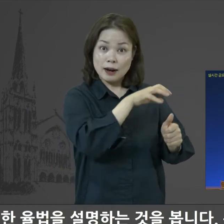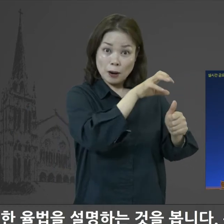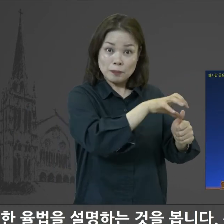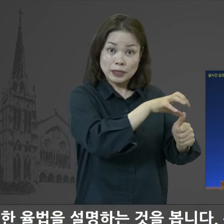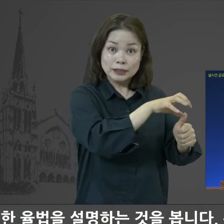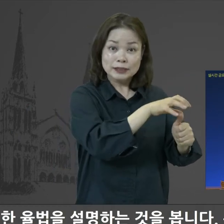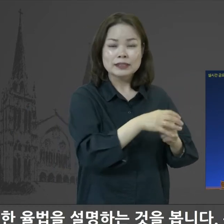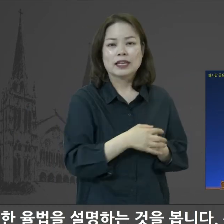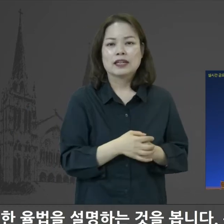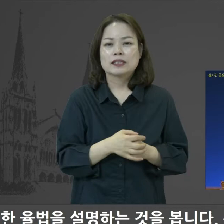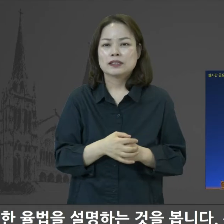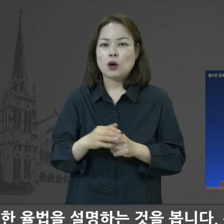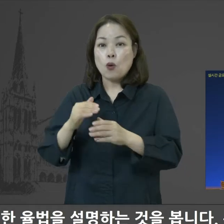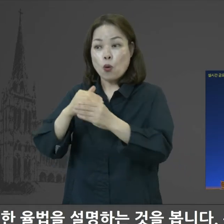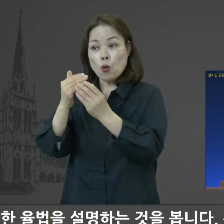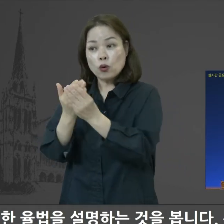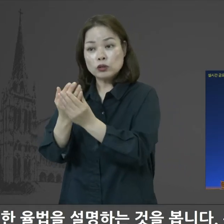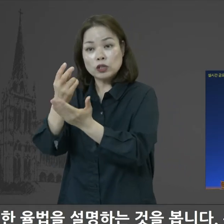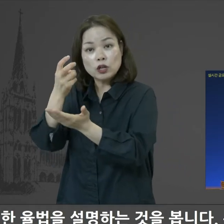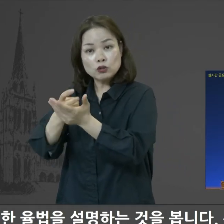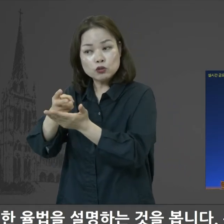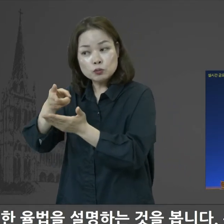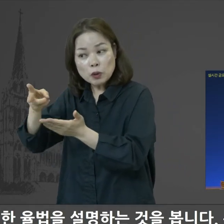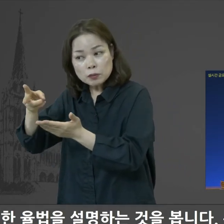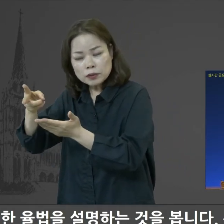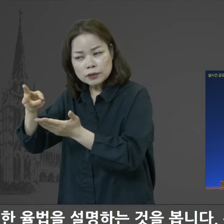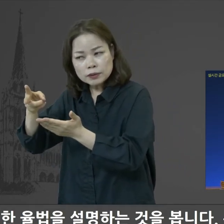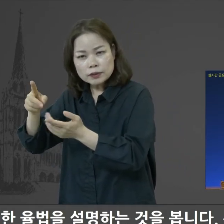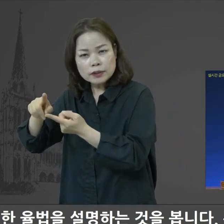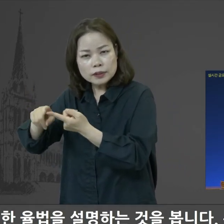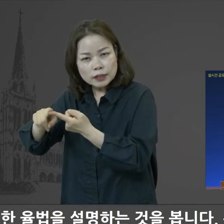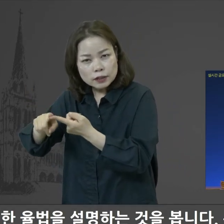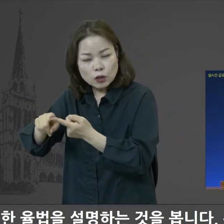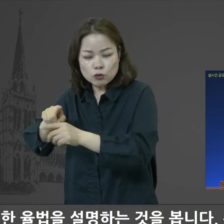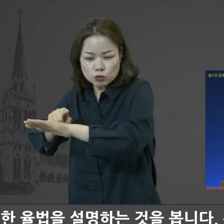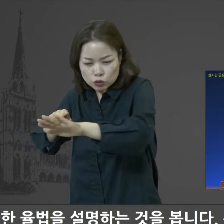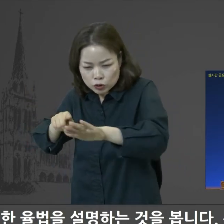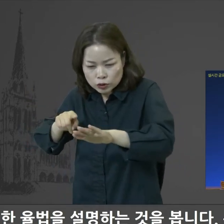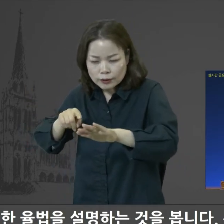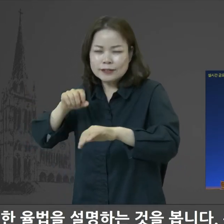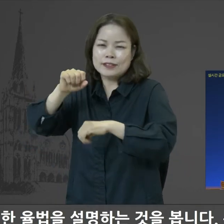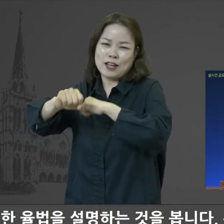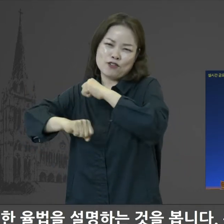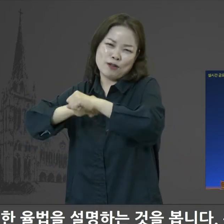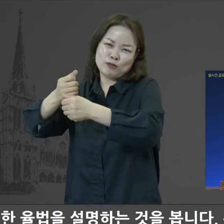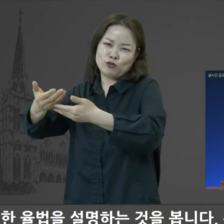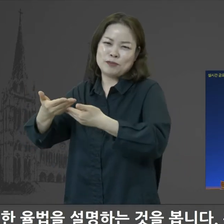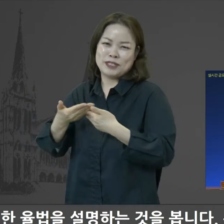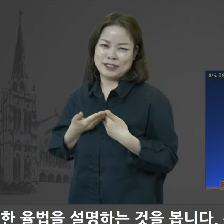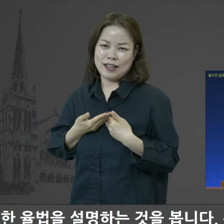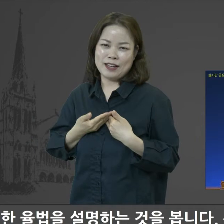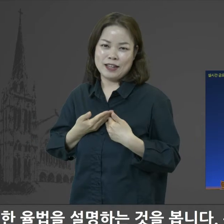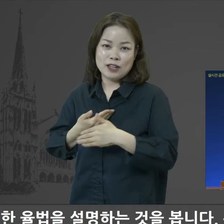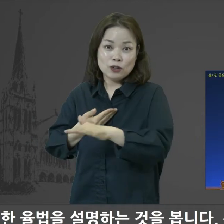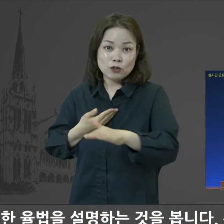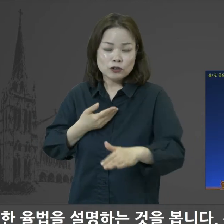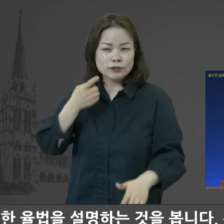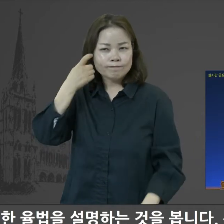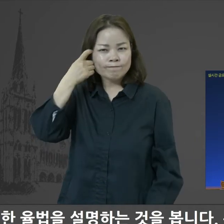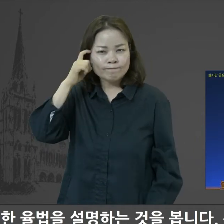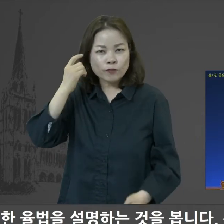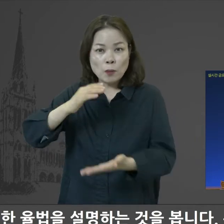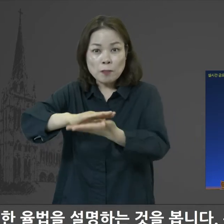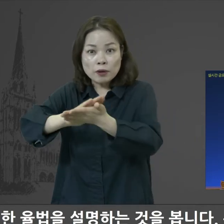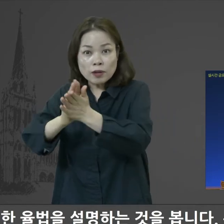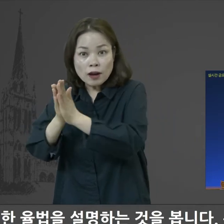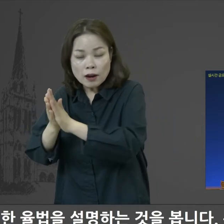얘기하는 거죠. 그런데 온전한 율법을 바라볼 때는 그 온전한 율법이 우리로 하여금 자유함을 주는 겁니다. 우리의 의지의 변화를